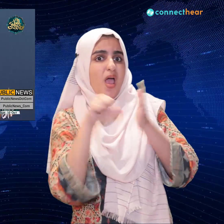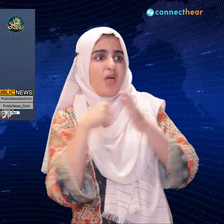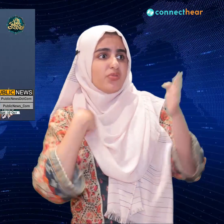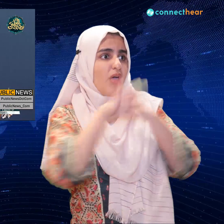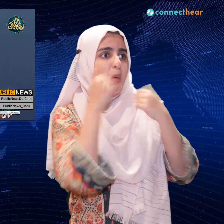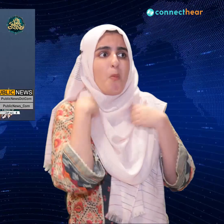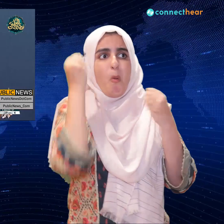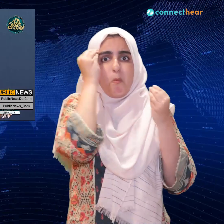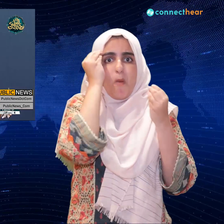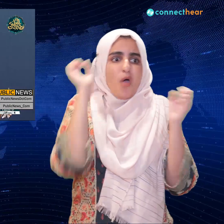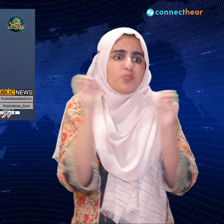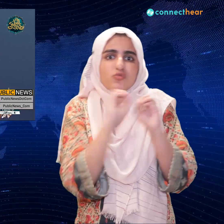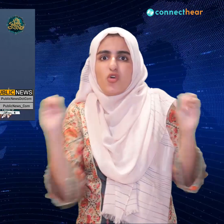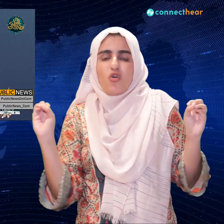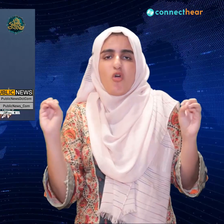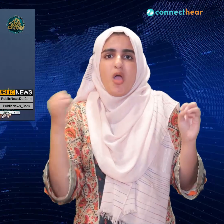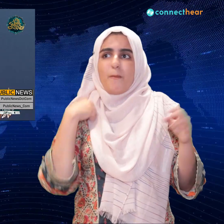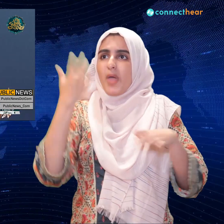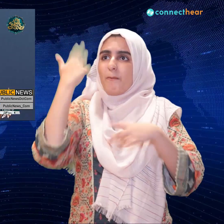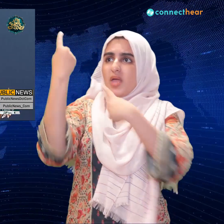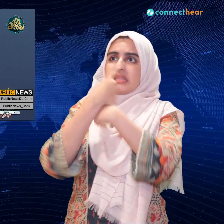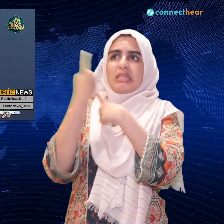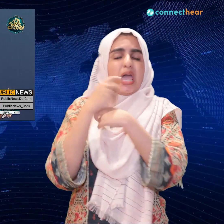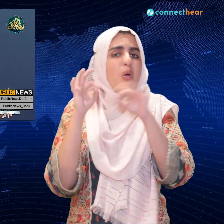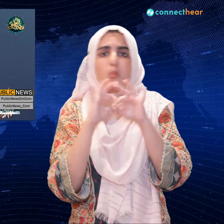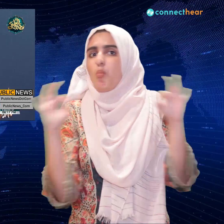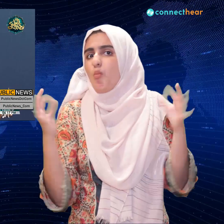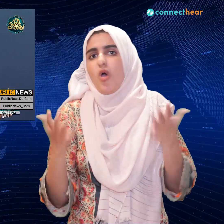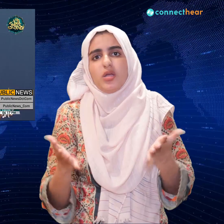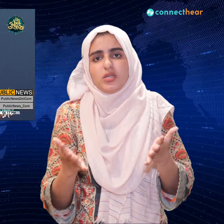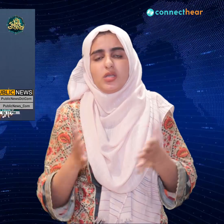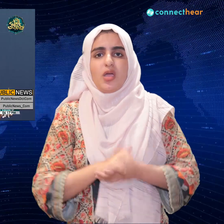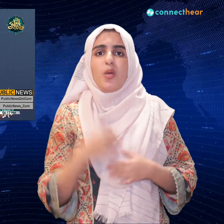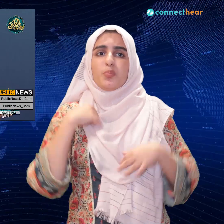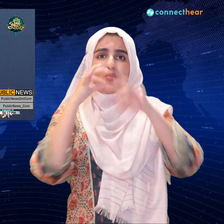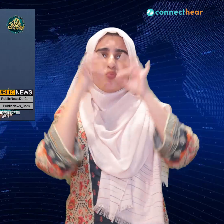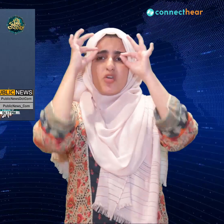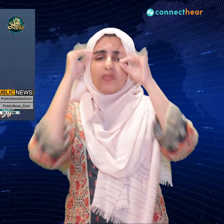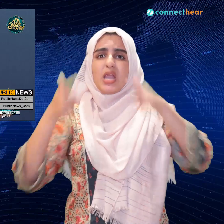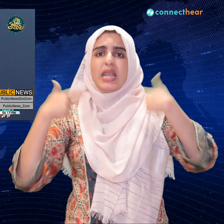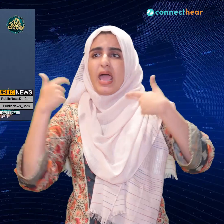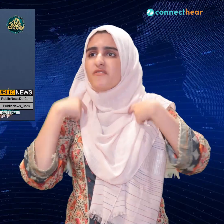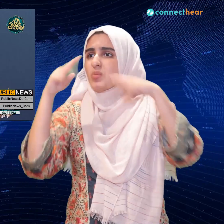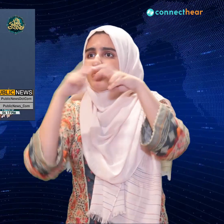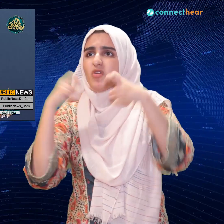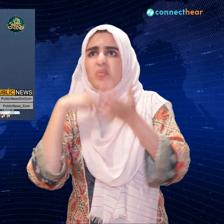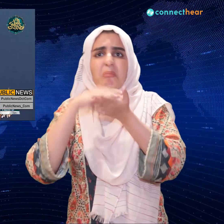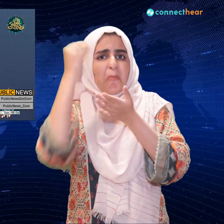سمجھ نہیں تھی، میری کوئی گراؤنڈنگ نہیں تھی اپنے. مجھے اپنی نبی صلی اللہ علیہ وسلم کی زندگی کا کوئی صحیح معنی میں علم نہیں